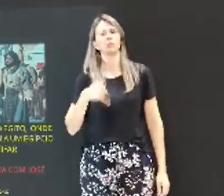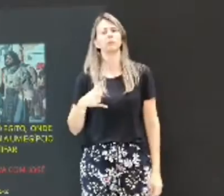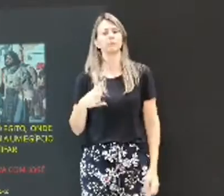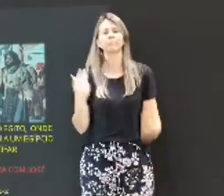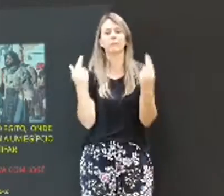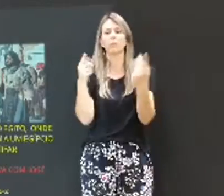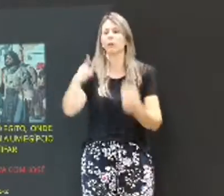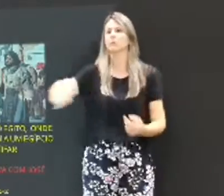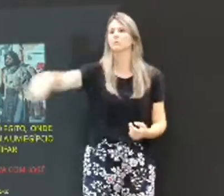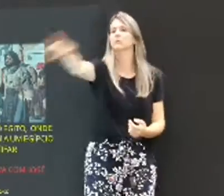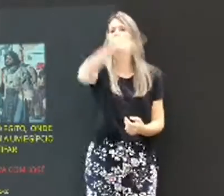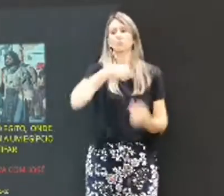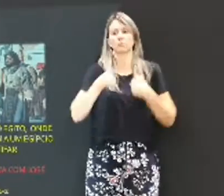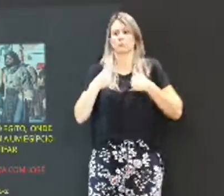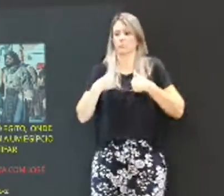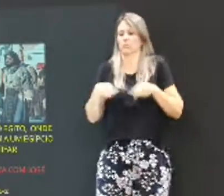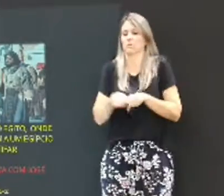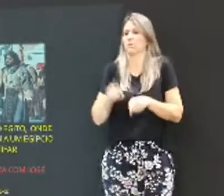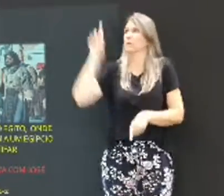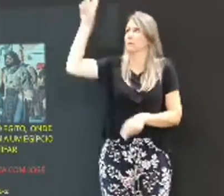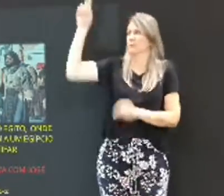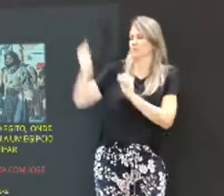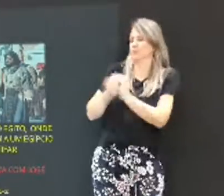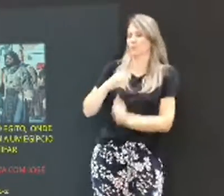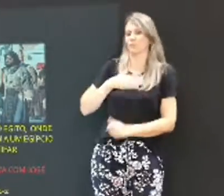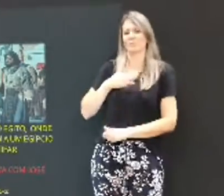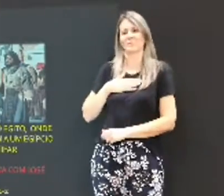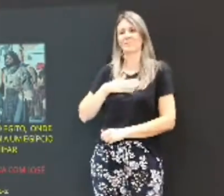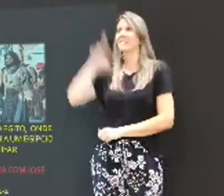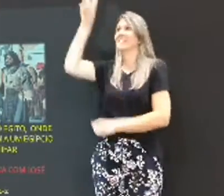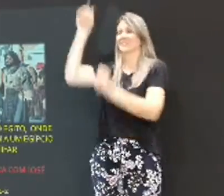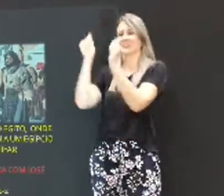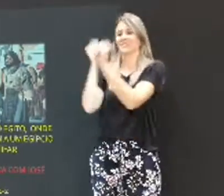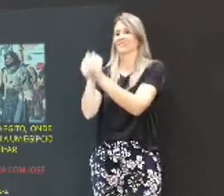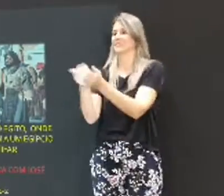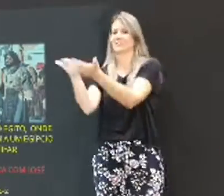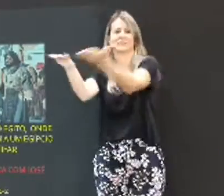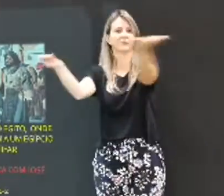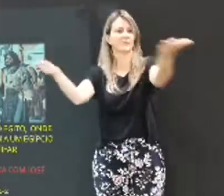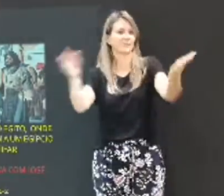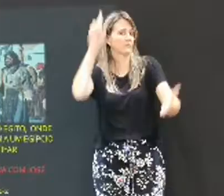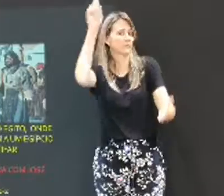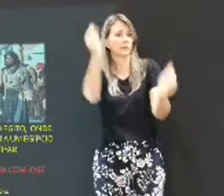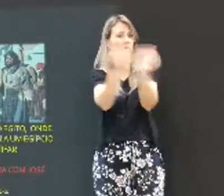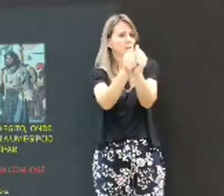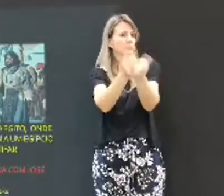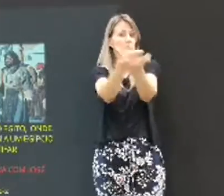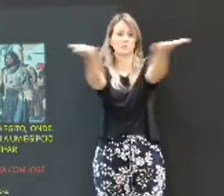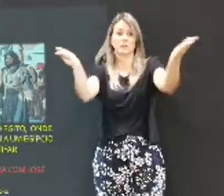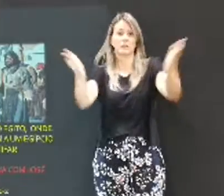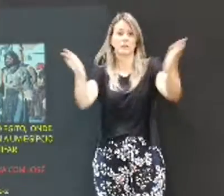com José. Igual conosco, igual comigo. Deus está sempre com a gente, está sempre com você. Deus está sempre com